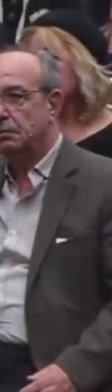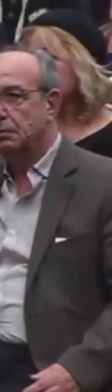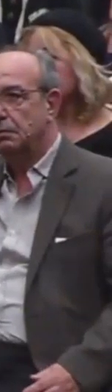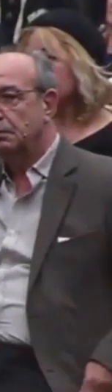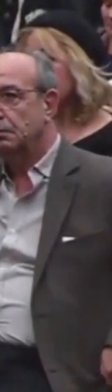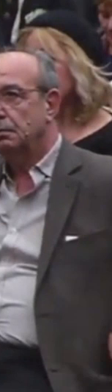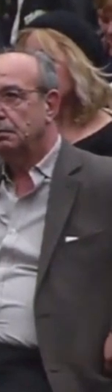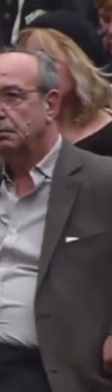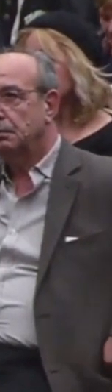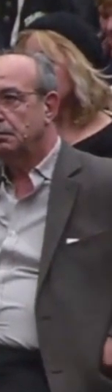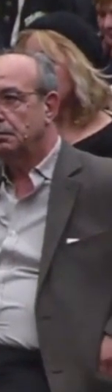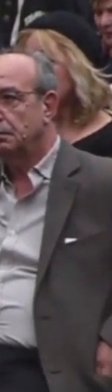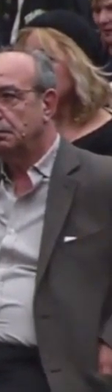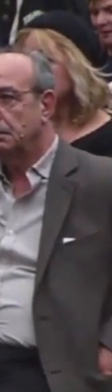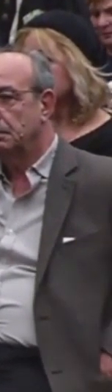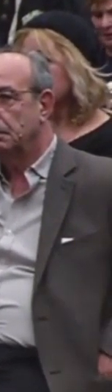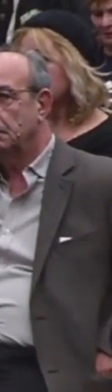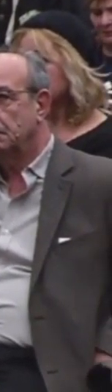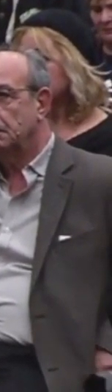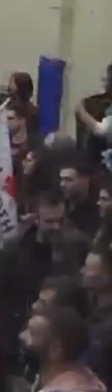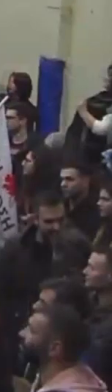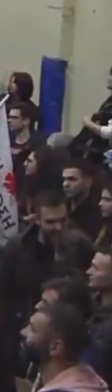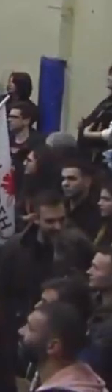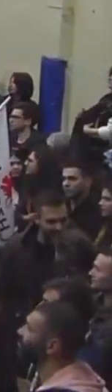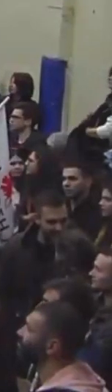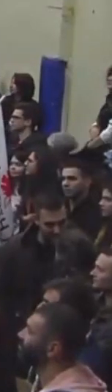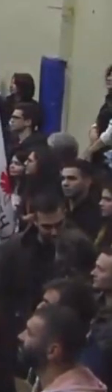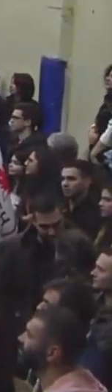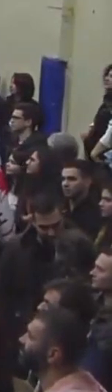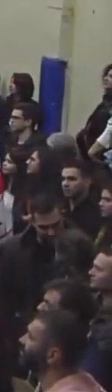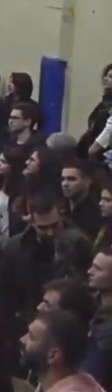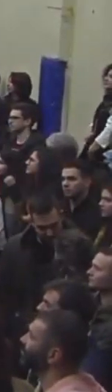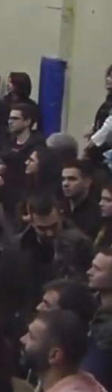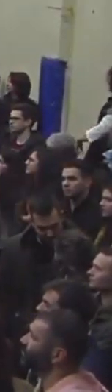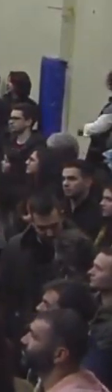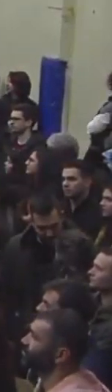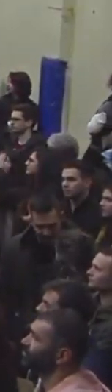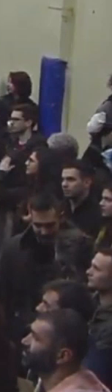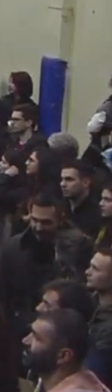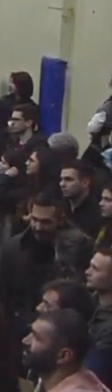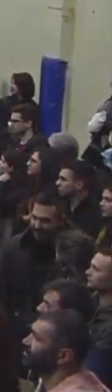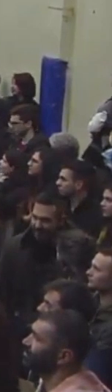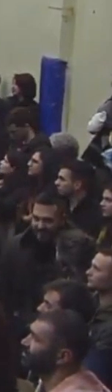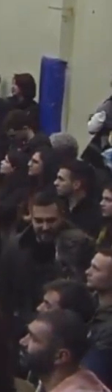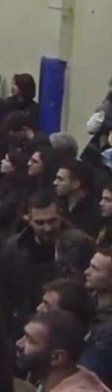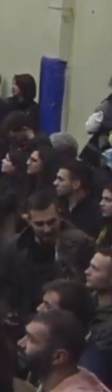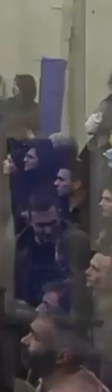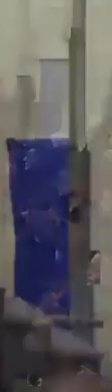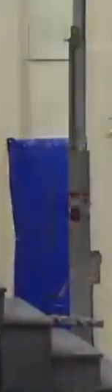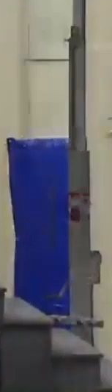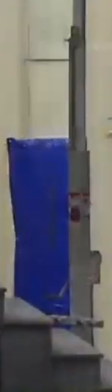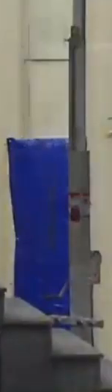υποκληθούμε σε αυτούς που νομίζουν ότι είναι οι αφέντες του πλανήτη και εμείς οι υποτακτικοί τους.